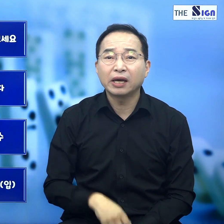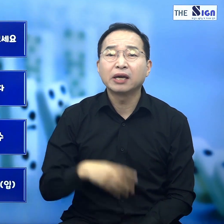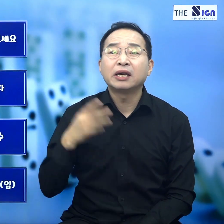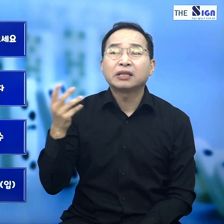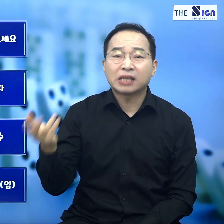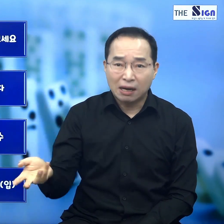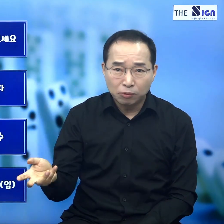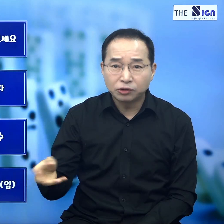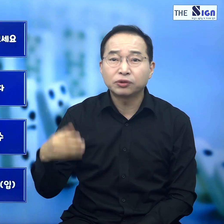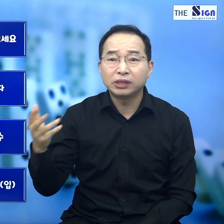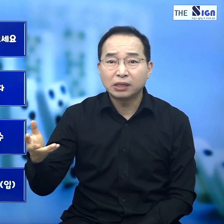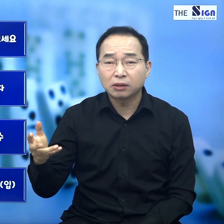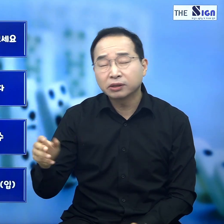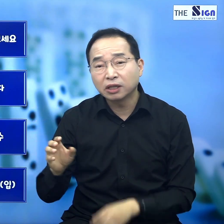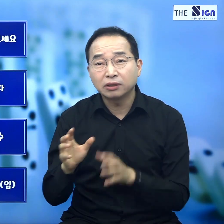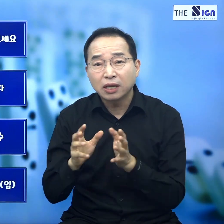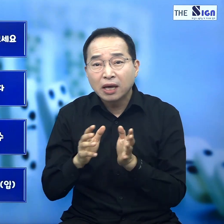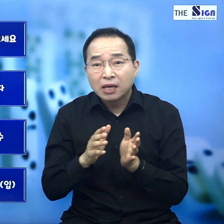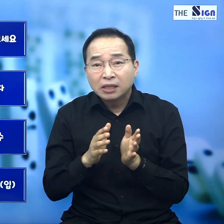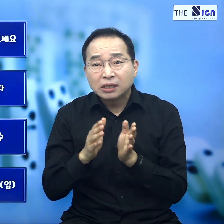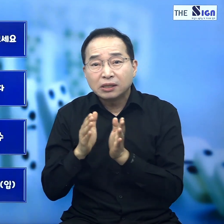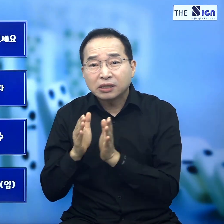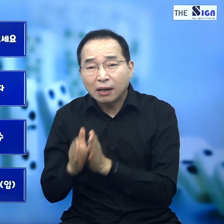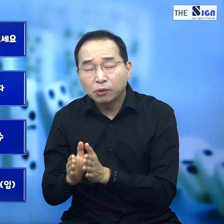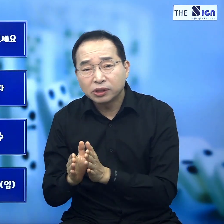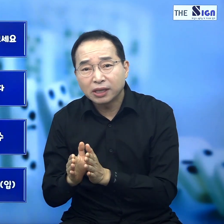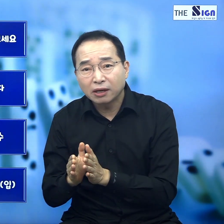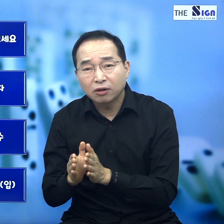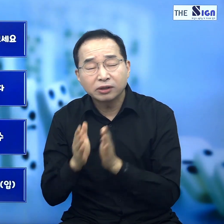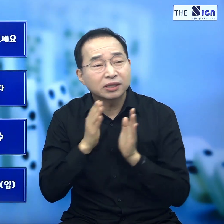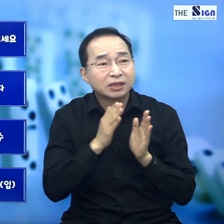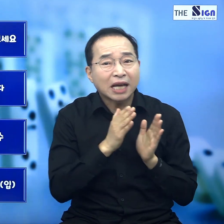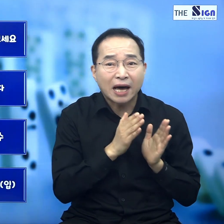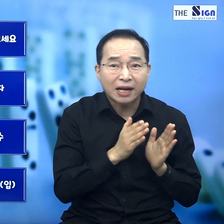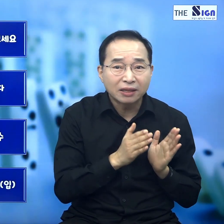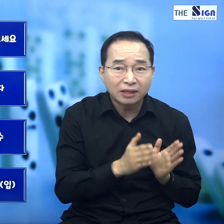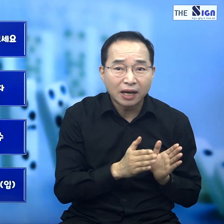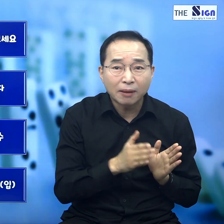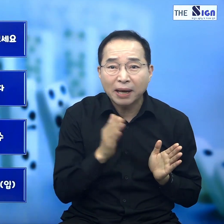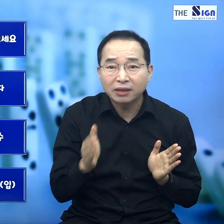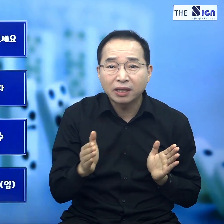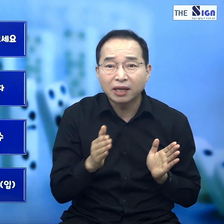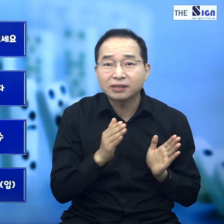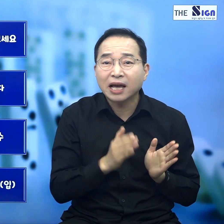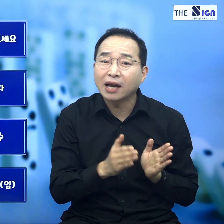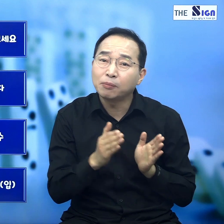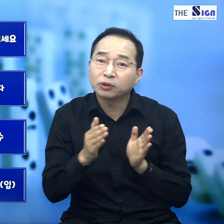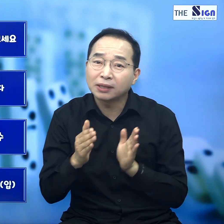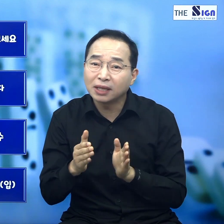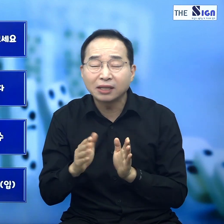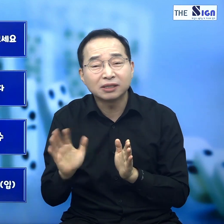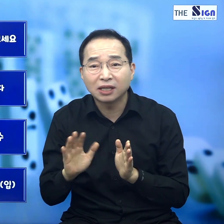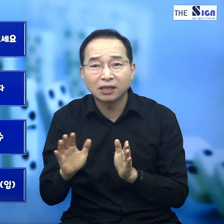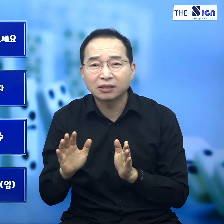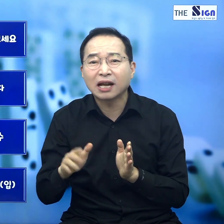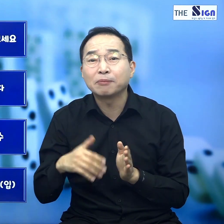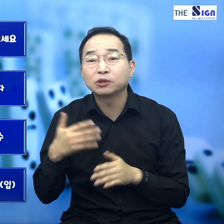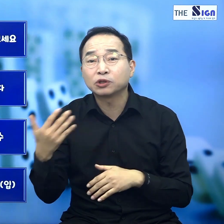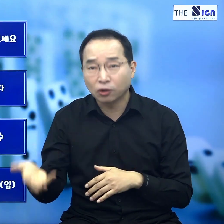누군가의 잘못으로 인해서, 그때는 이 잘못이라는 건 잘한다의 반대에 잘 못한다는 뜻이 아니라 잘못을